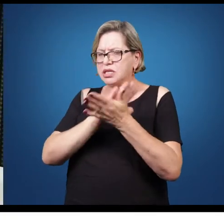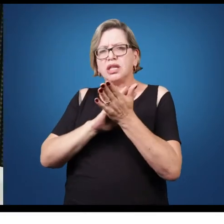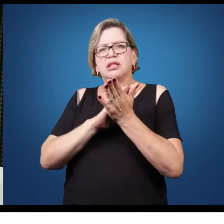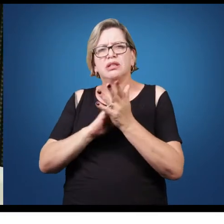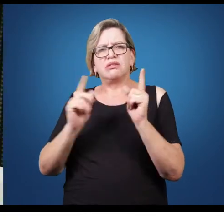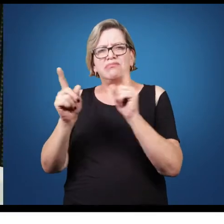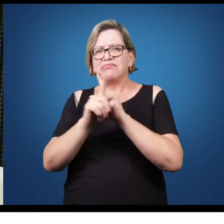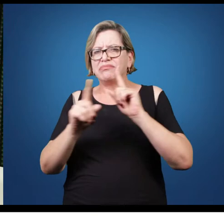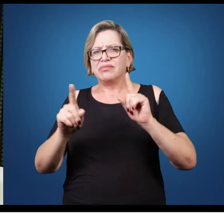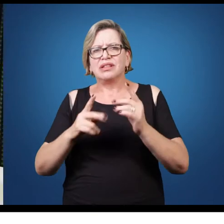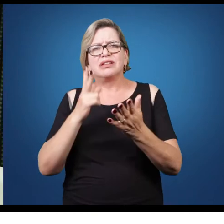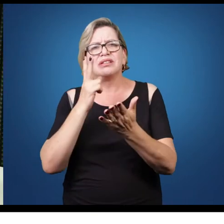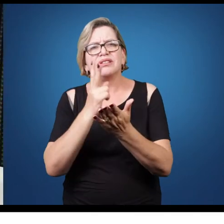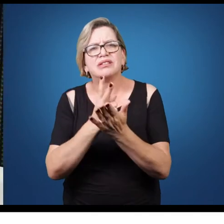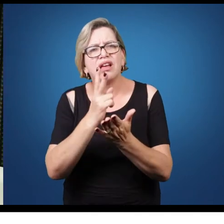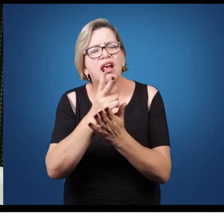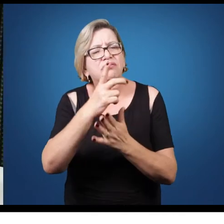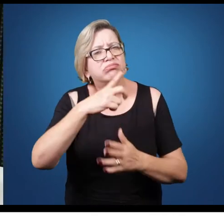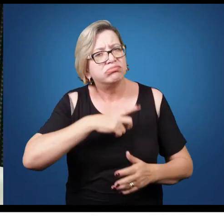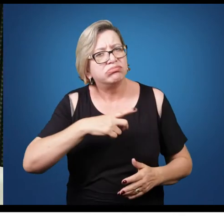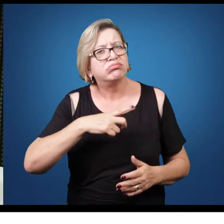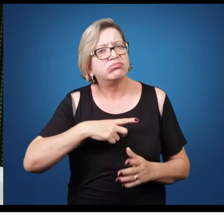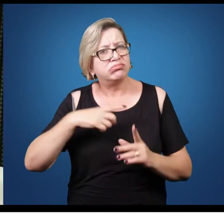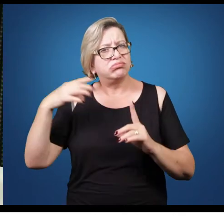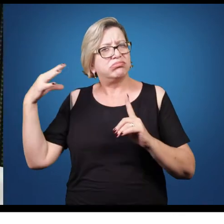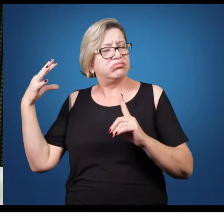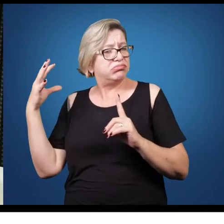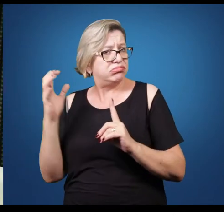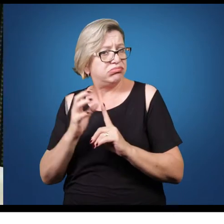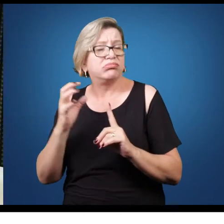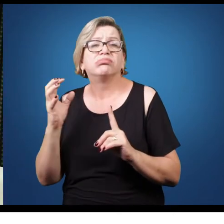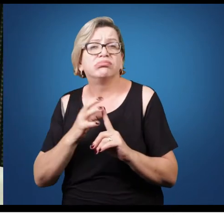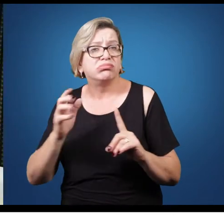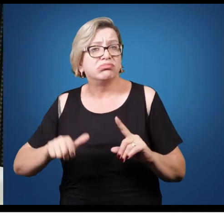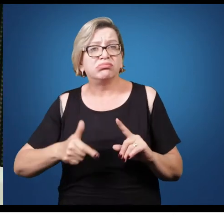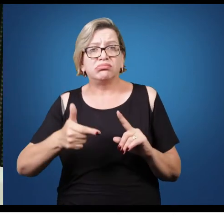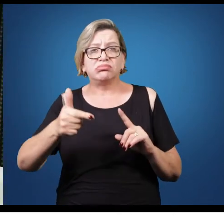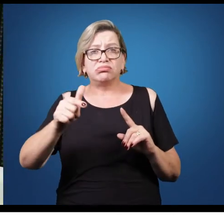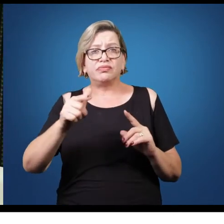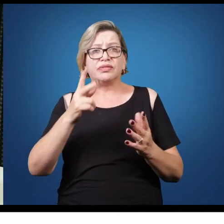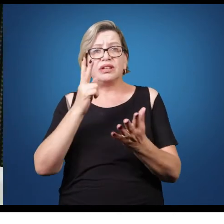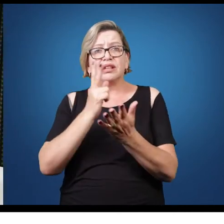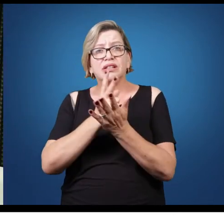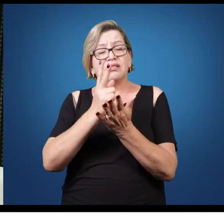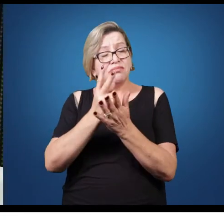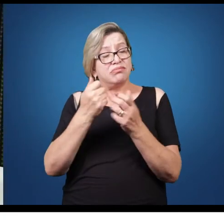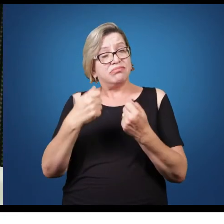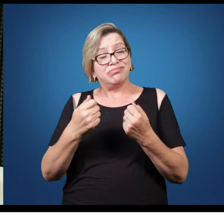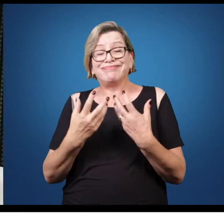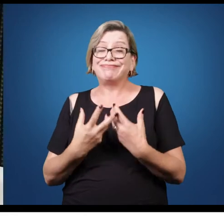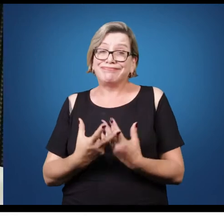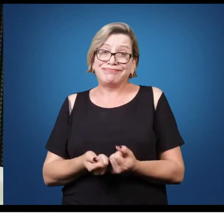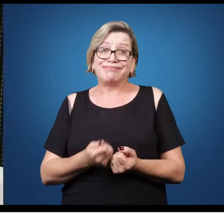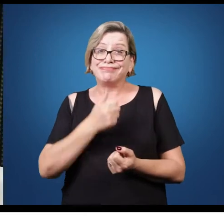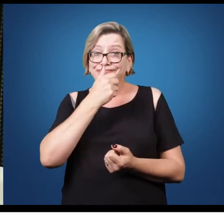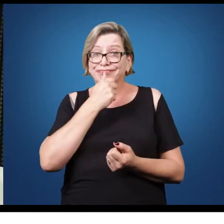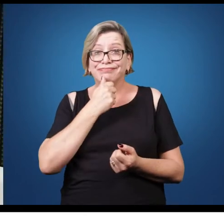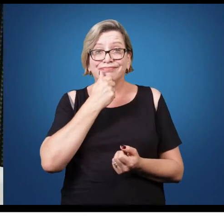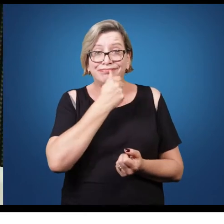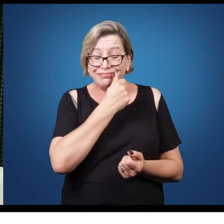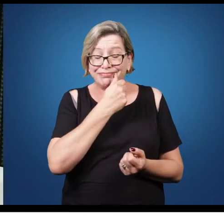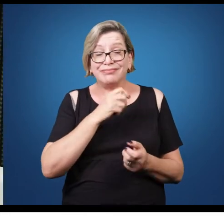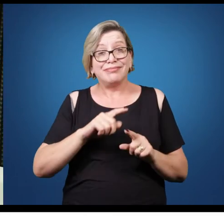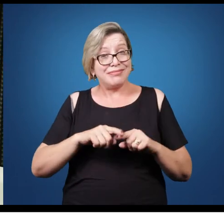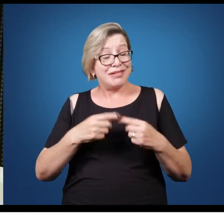desgraçado não sempre haverá autoridade poderes desgraçados ea gente vai ter que sempre dá com isso e ainda assim seus